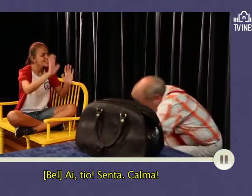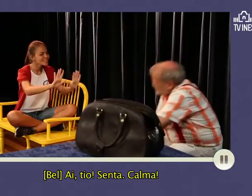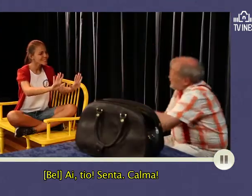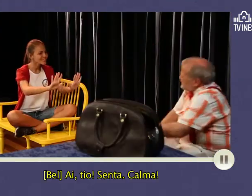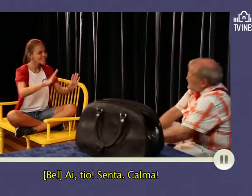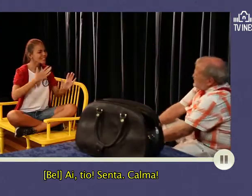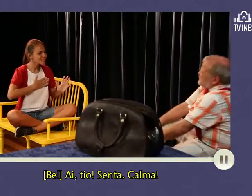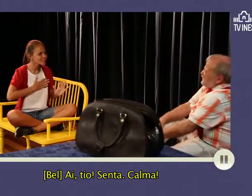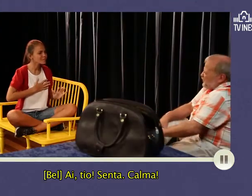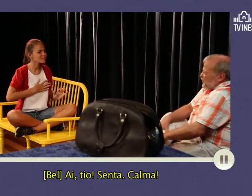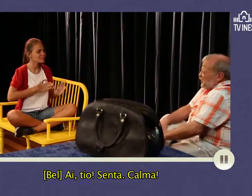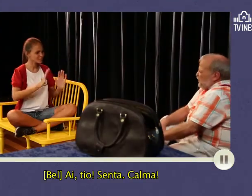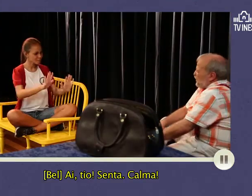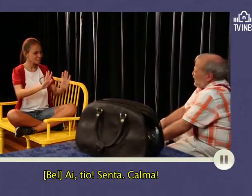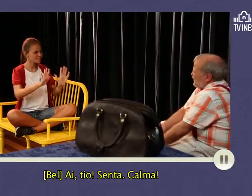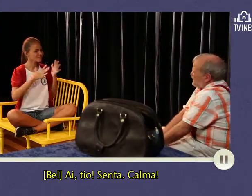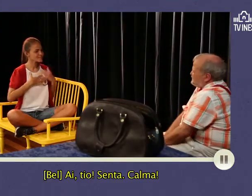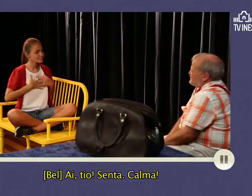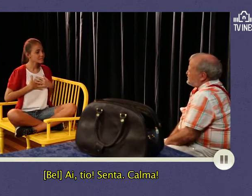Ai, tio, senta, calma.